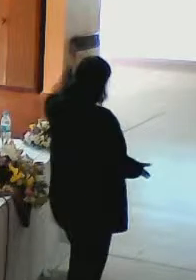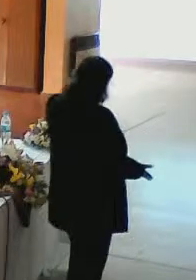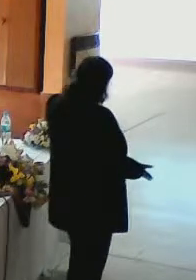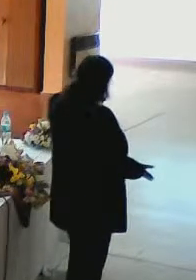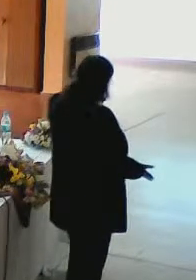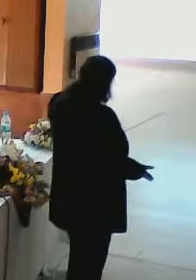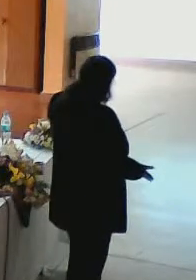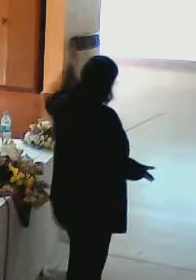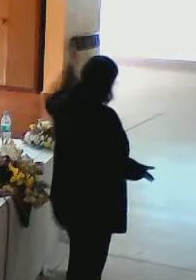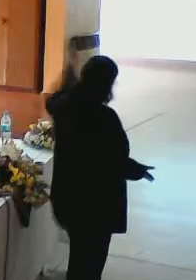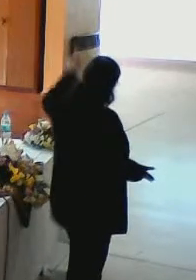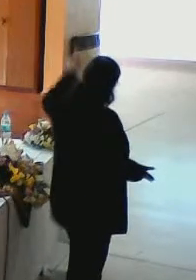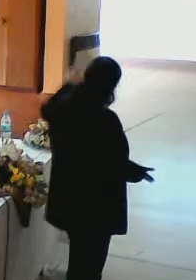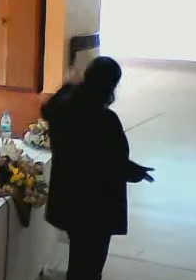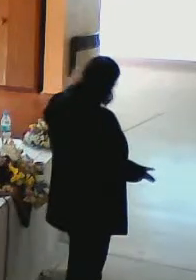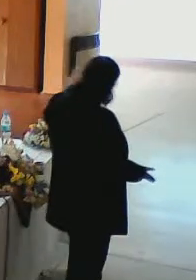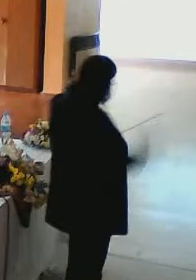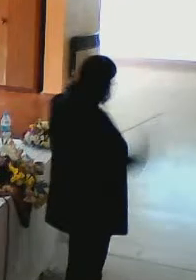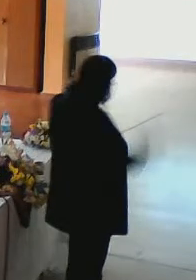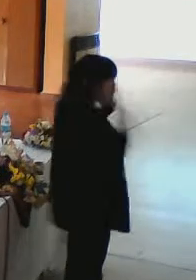autista y el déficit atencional.